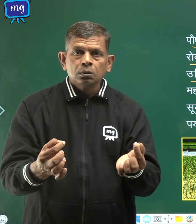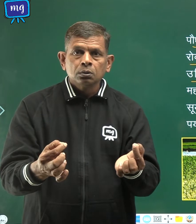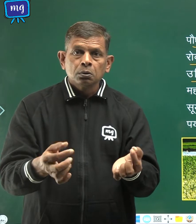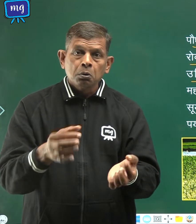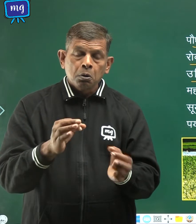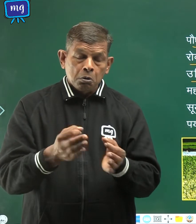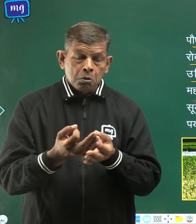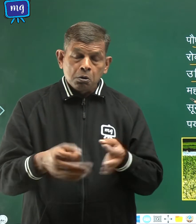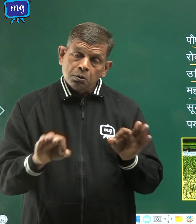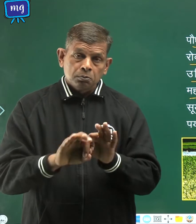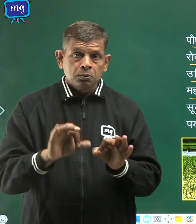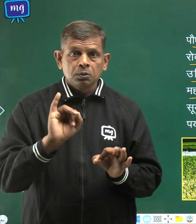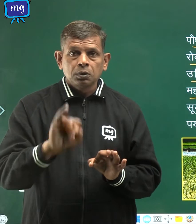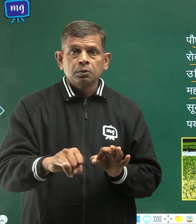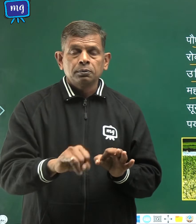अत्यंत महत्वपूर्ण है।